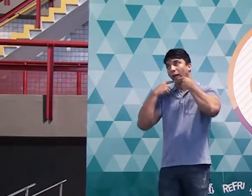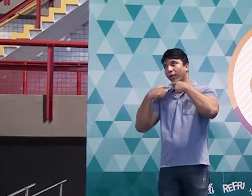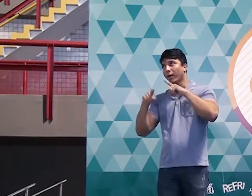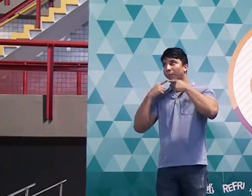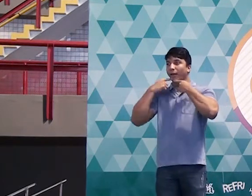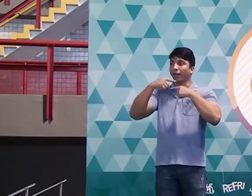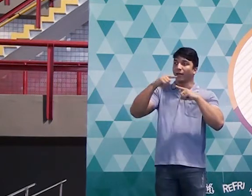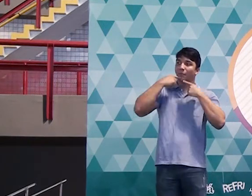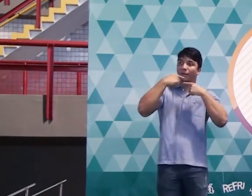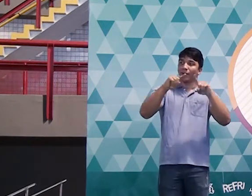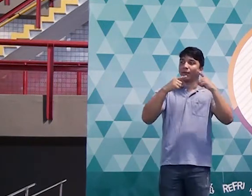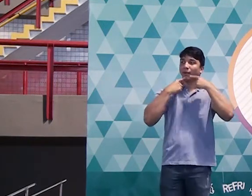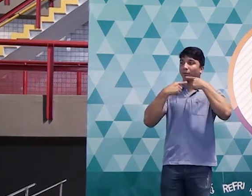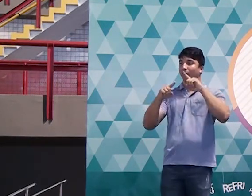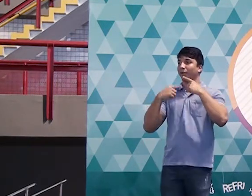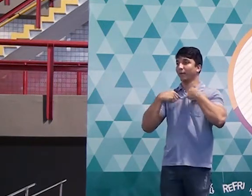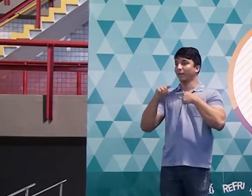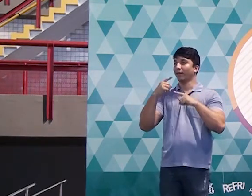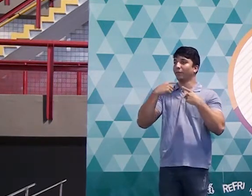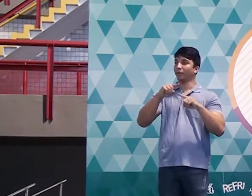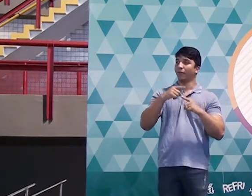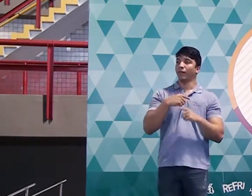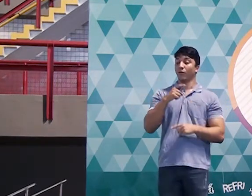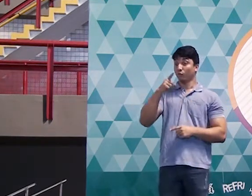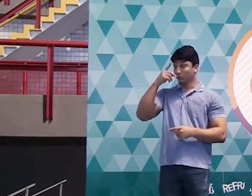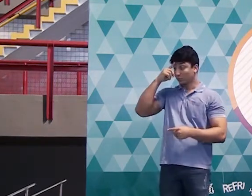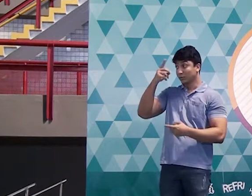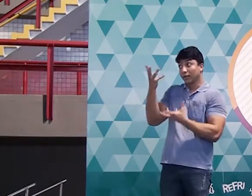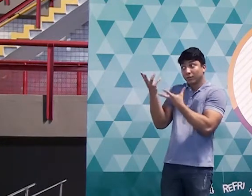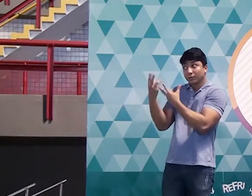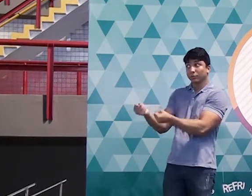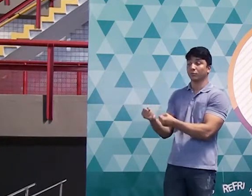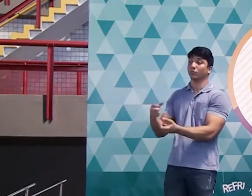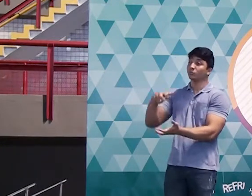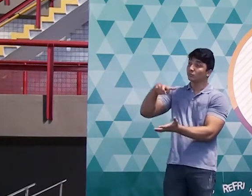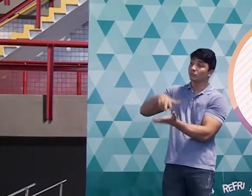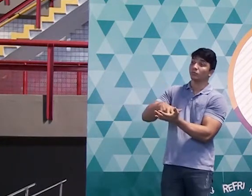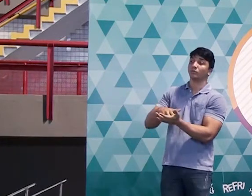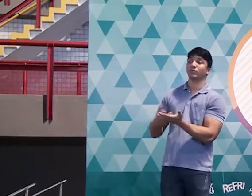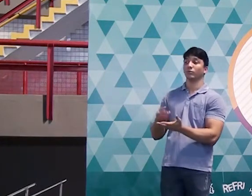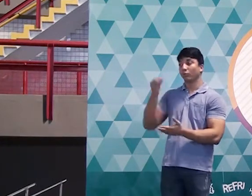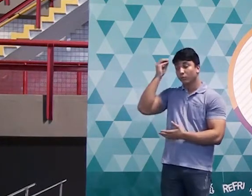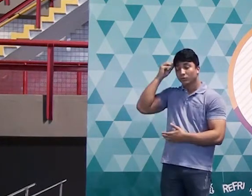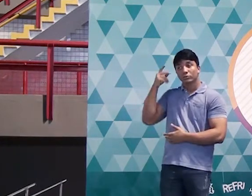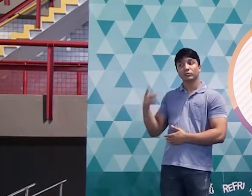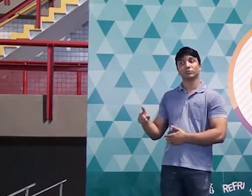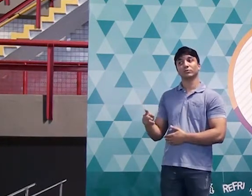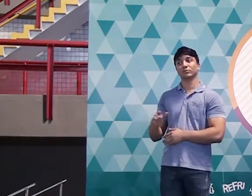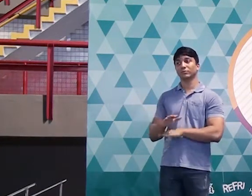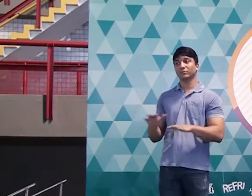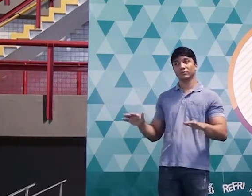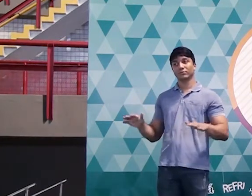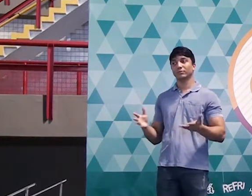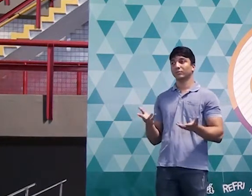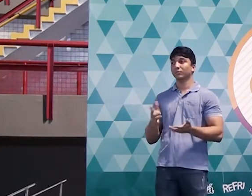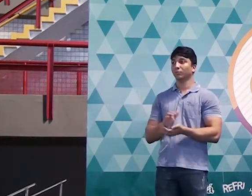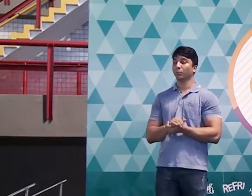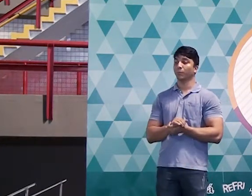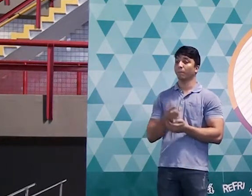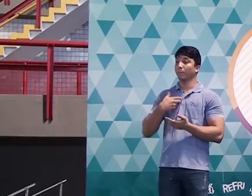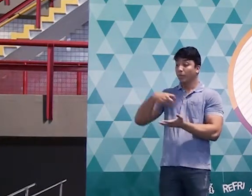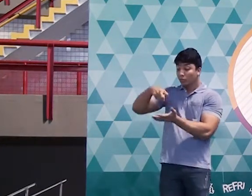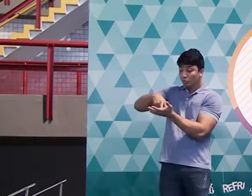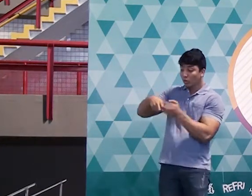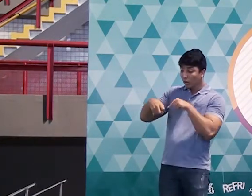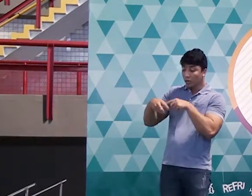reclamar que é barriga branca. Foi você que ficou de joelho, meu bebê. Você ficou de